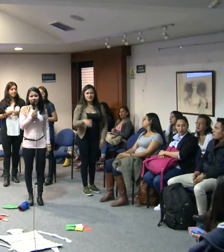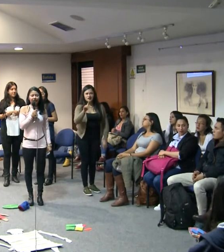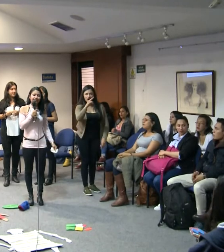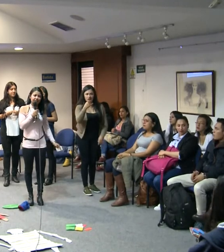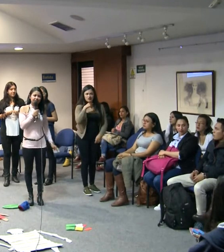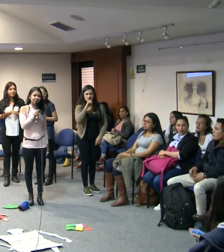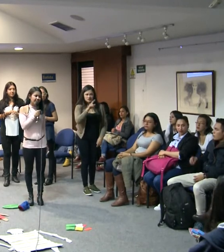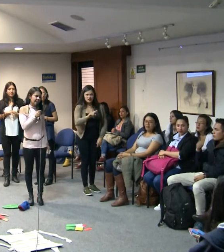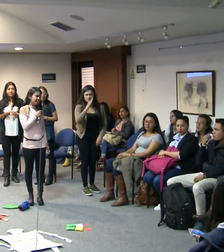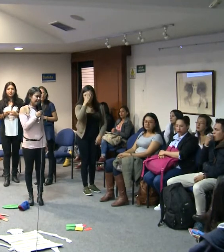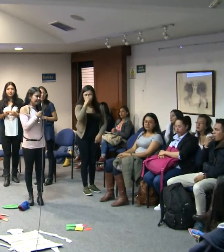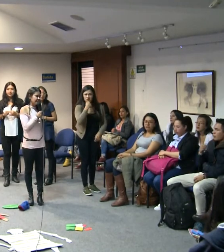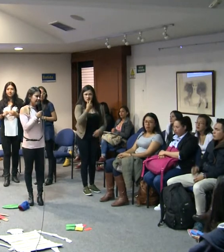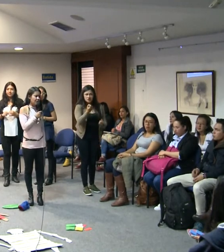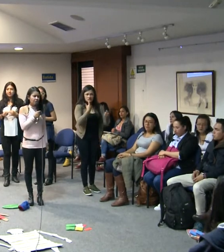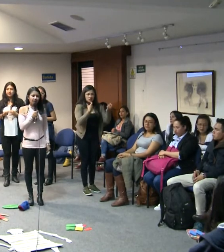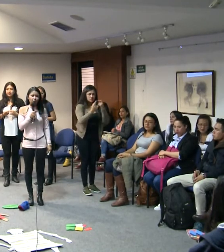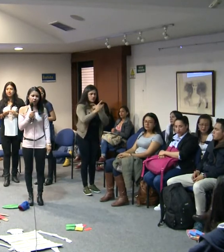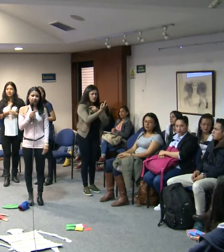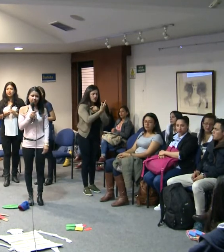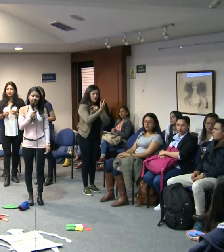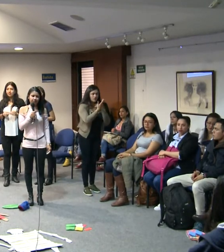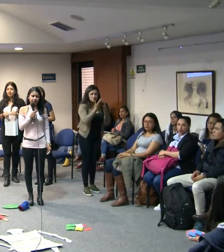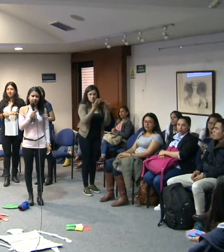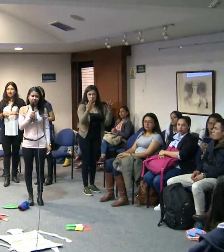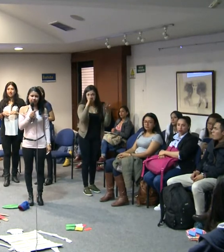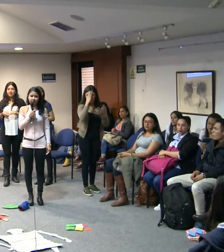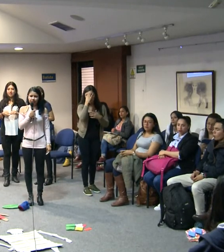de explicarles, de contarles, alguna duda.